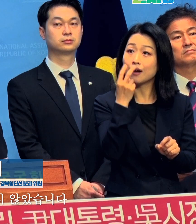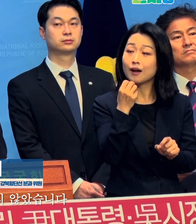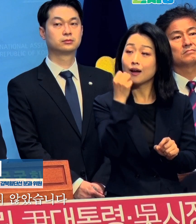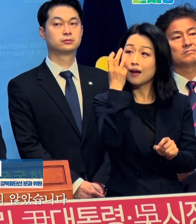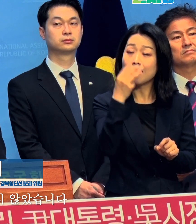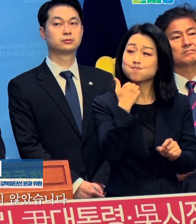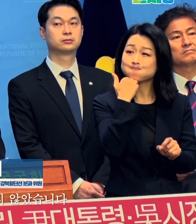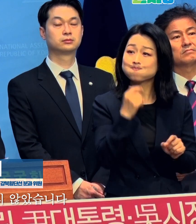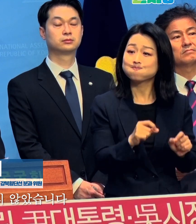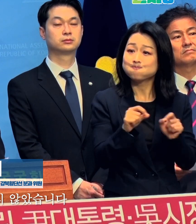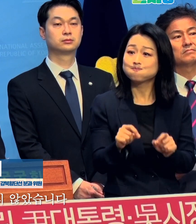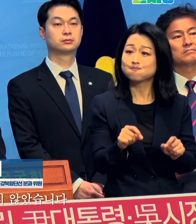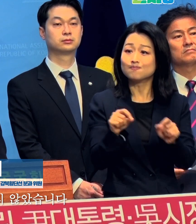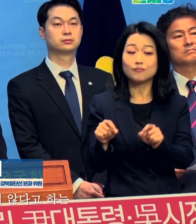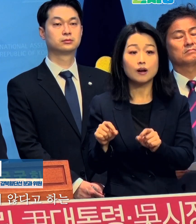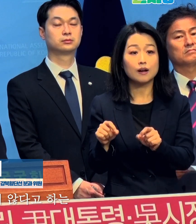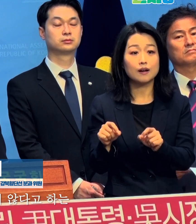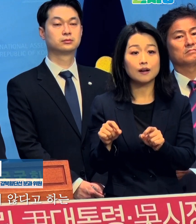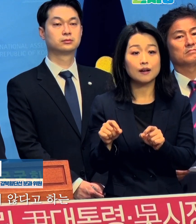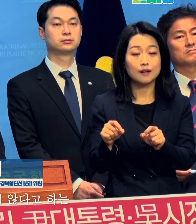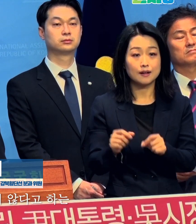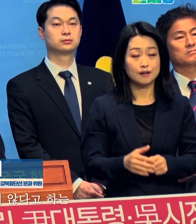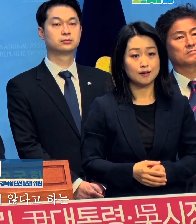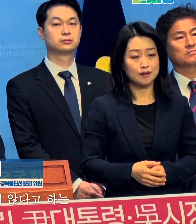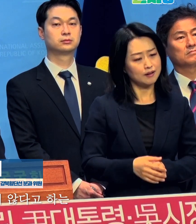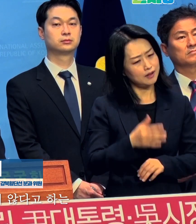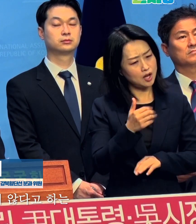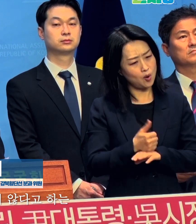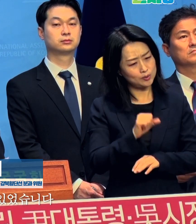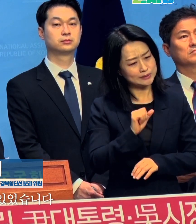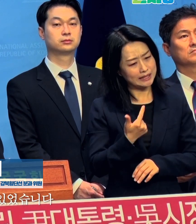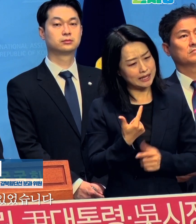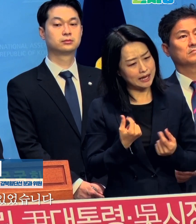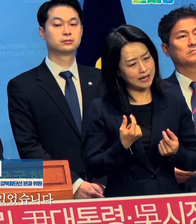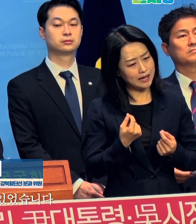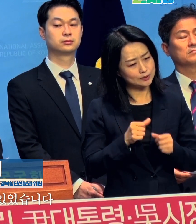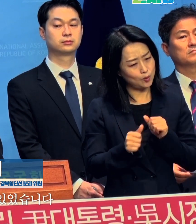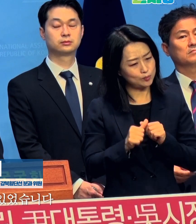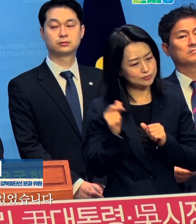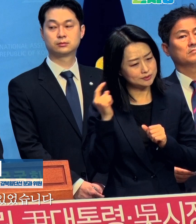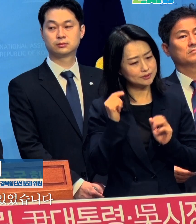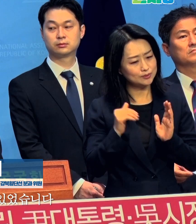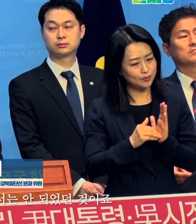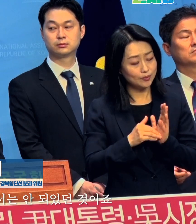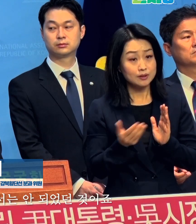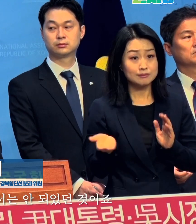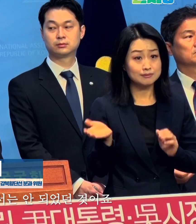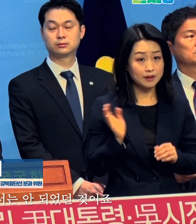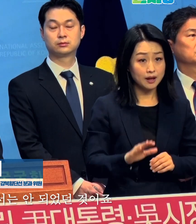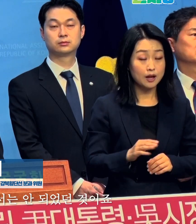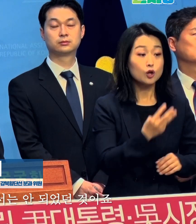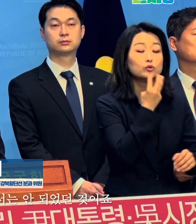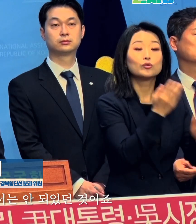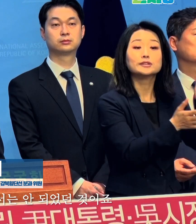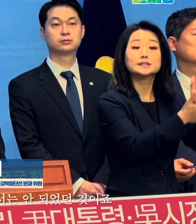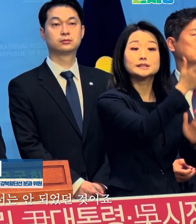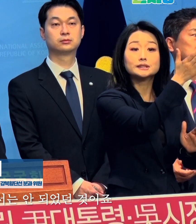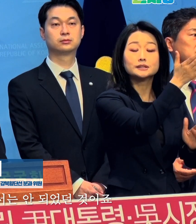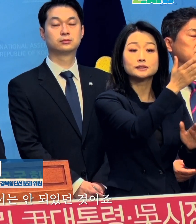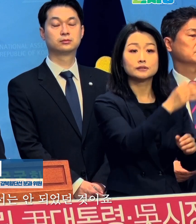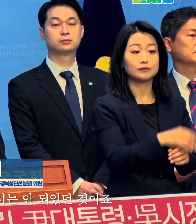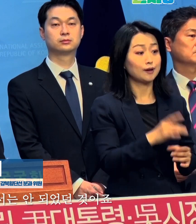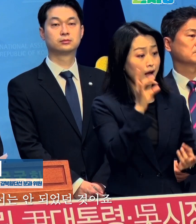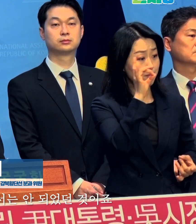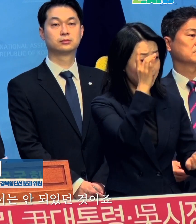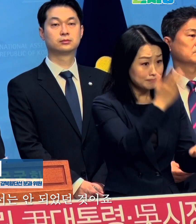달이 지나도 나오지 않았습니다. 예타 결과가 별로 좋지 않다라고 하는 후문만 계속 돌고 있었습니다. 그러면 서울시는 그렇게